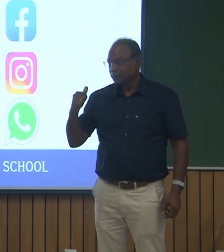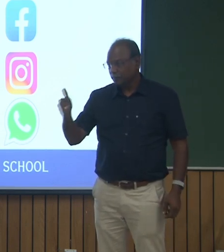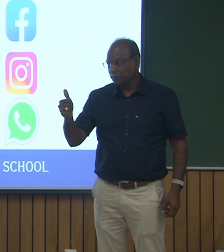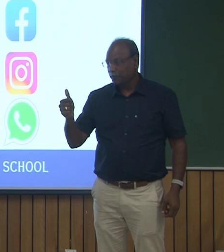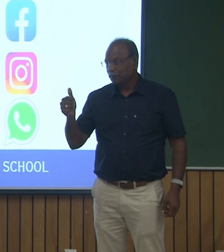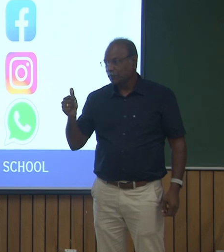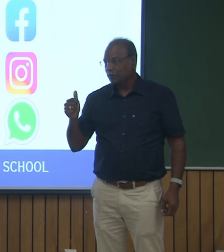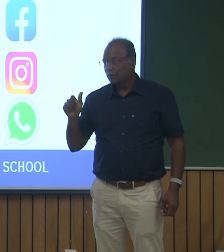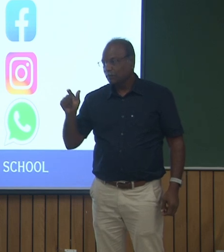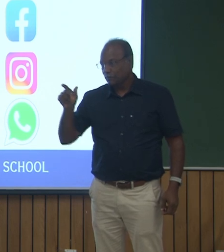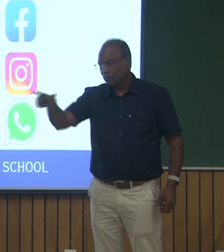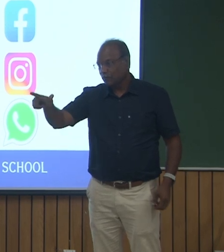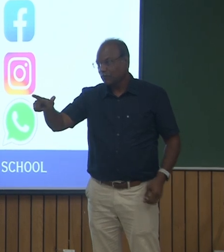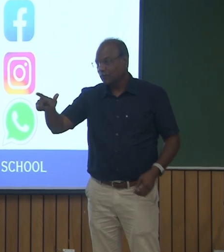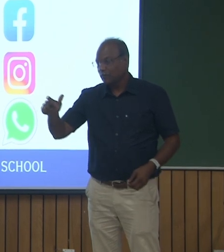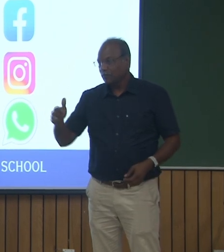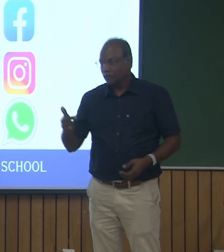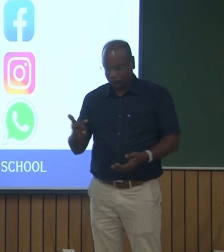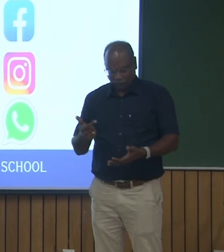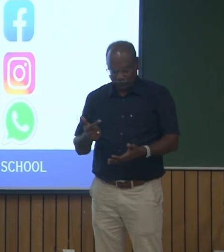Yes, yes, I was present.